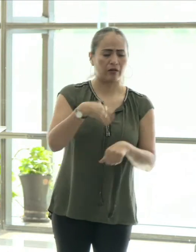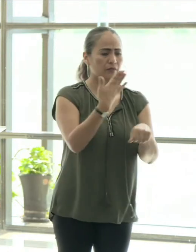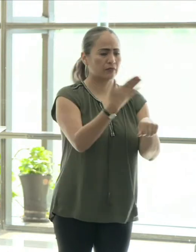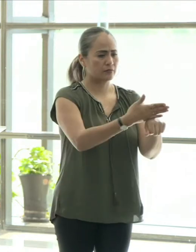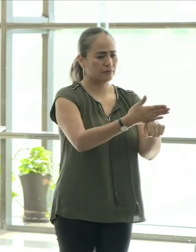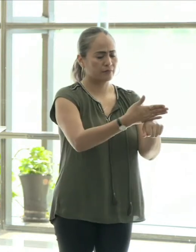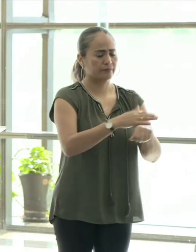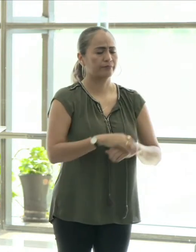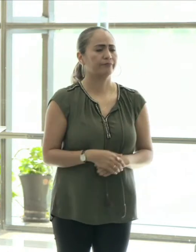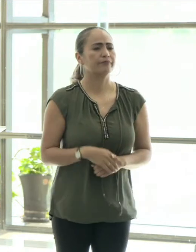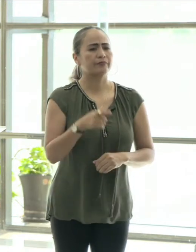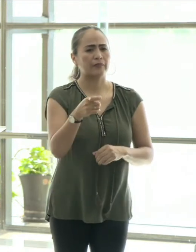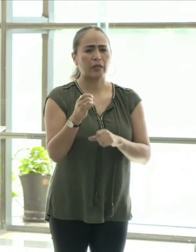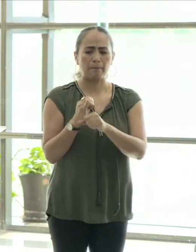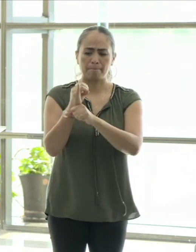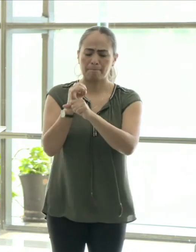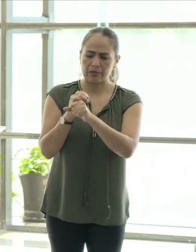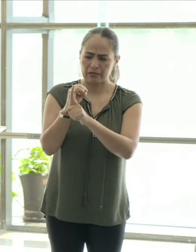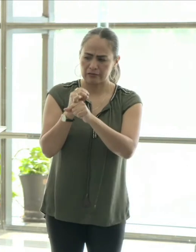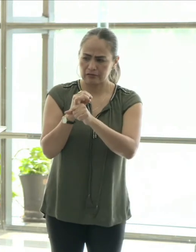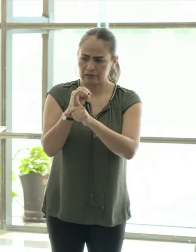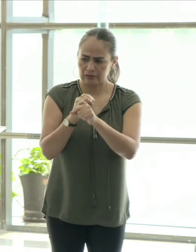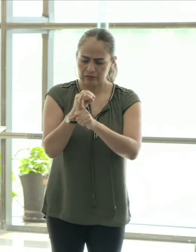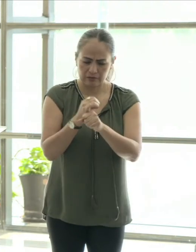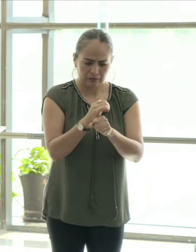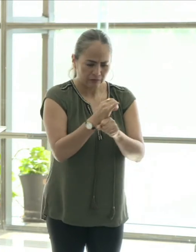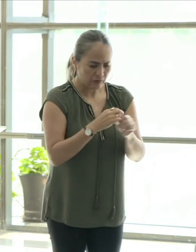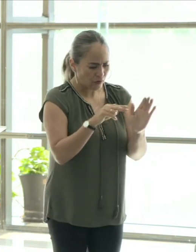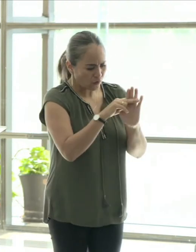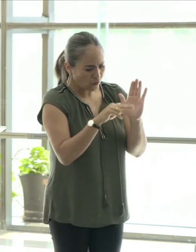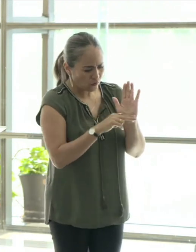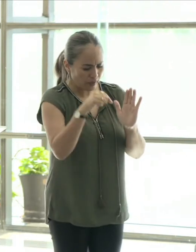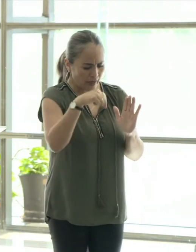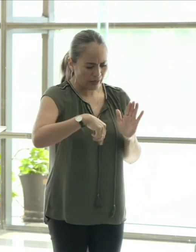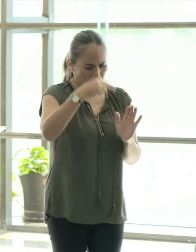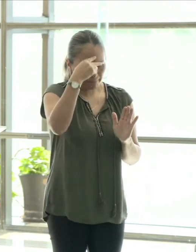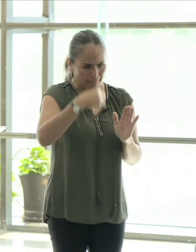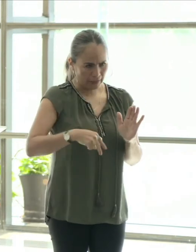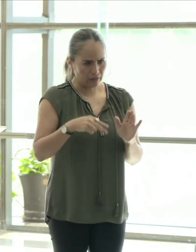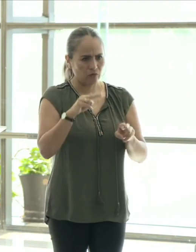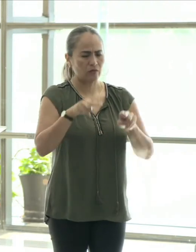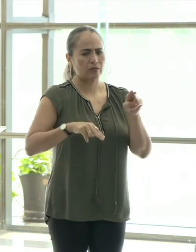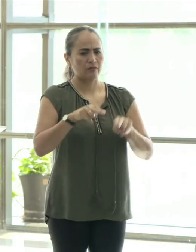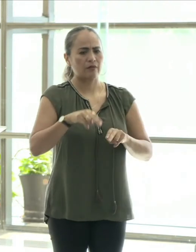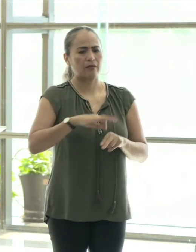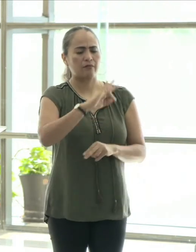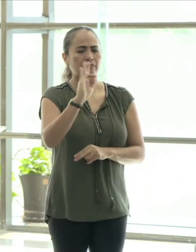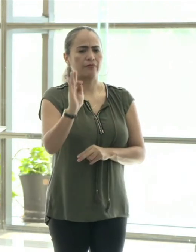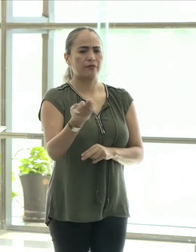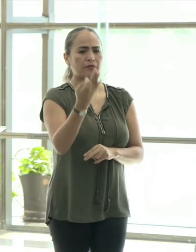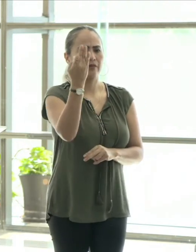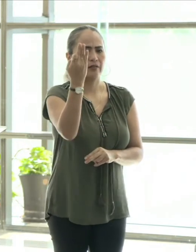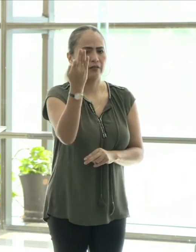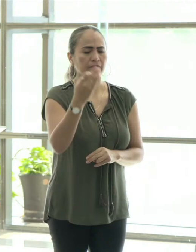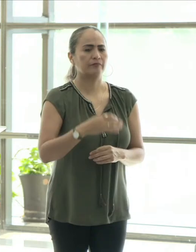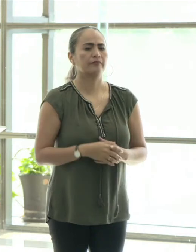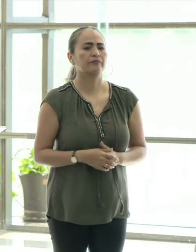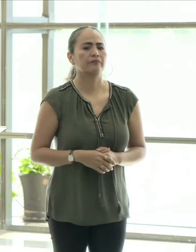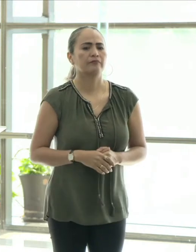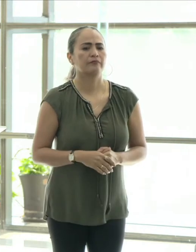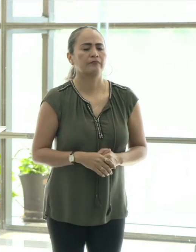dispone de una revisión del marco normativo de México a nivel Federal esto con el objetivo de que